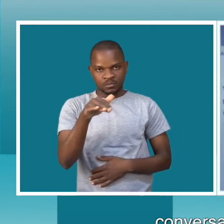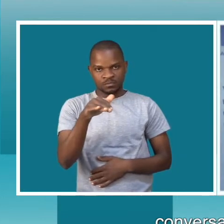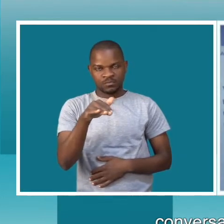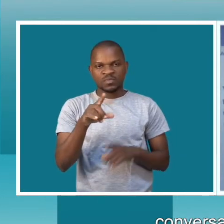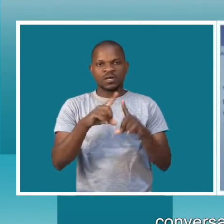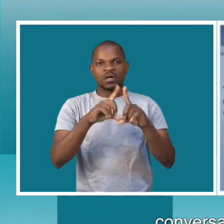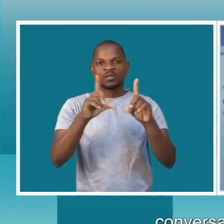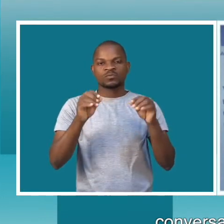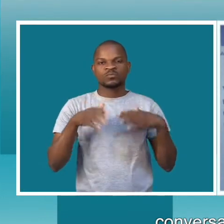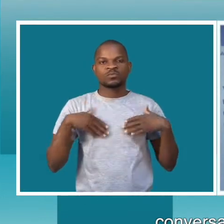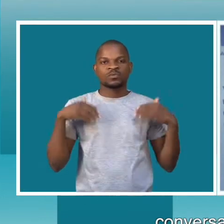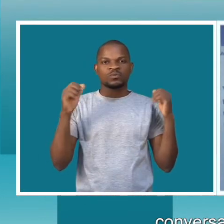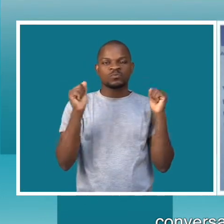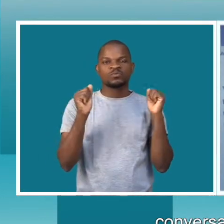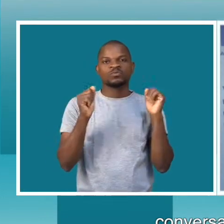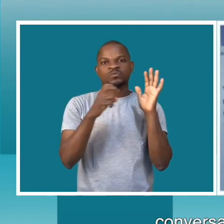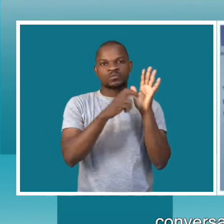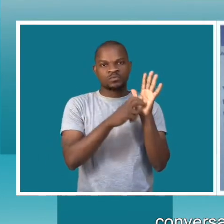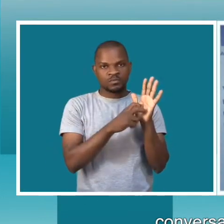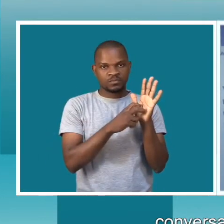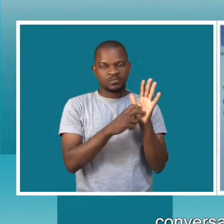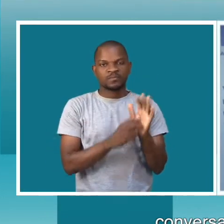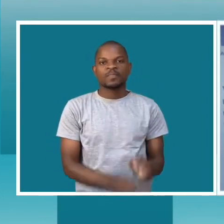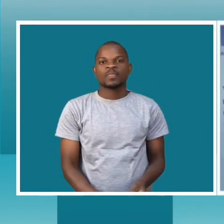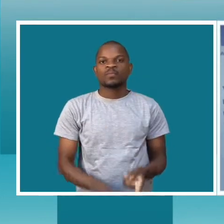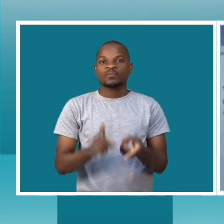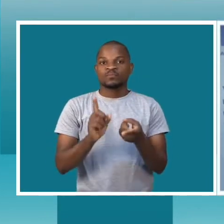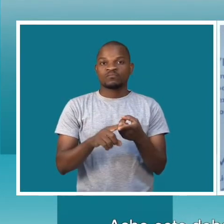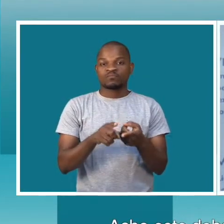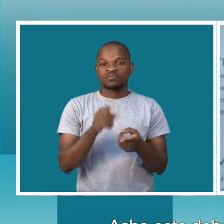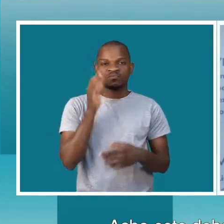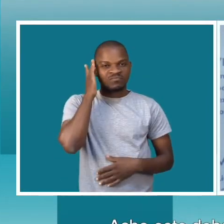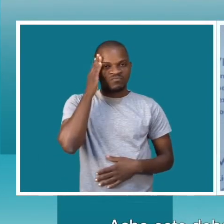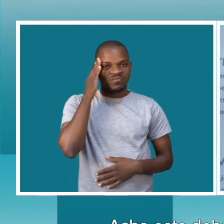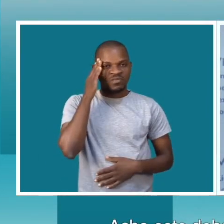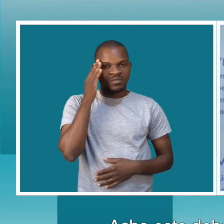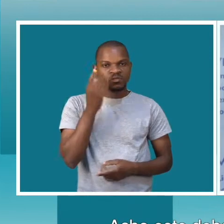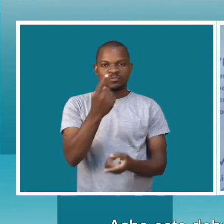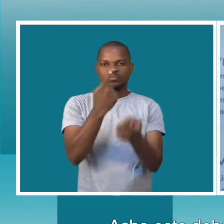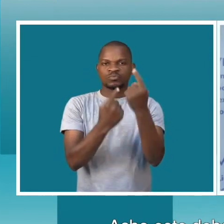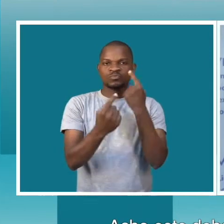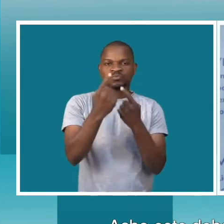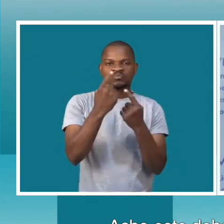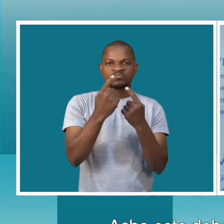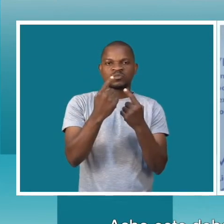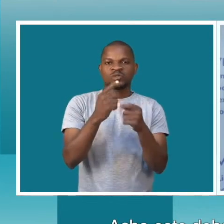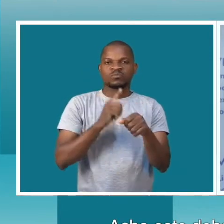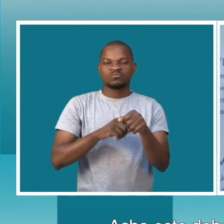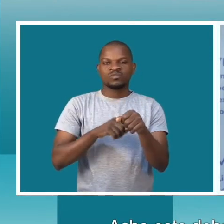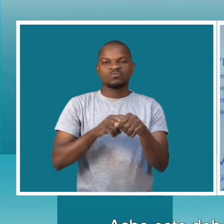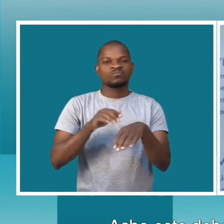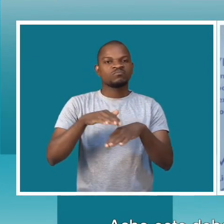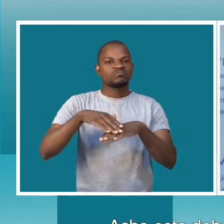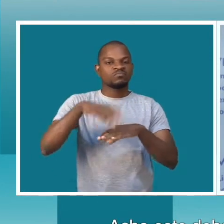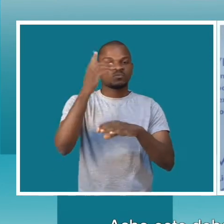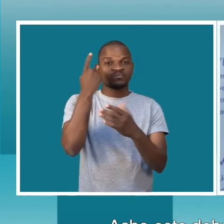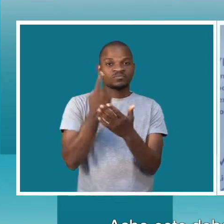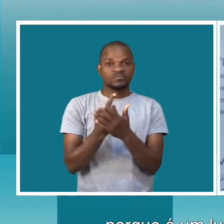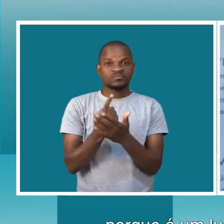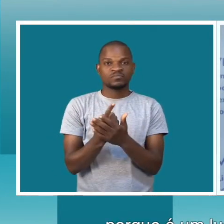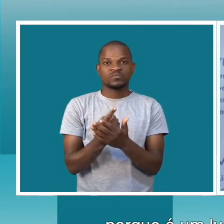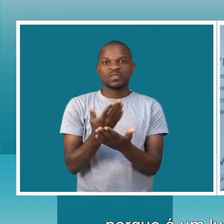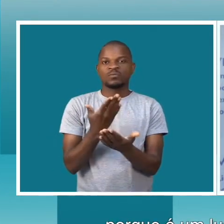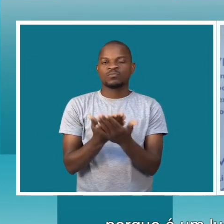pais acerca de saúde sexual reprodutiva. Acho esse debate um espaço muito produtivo,